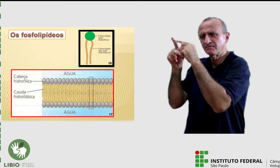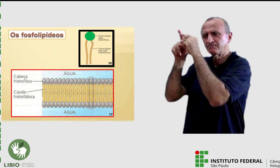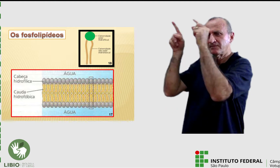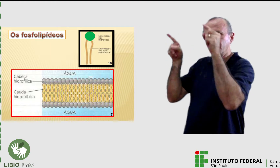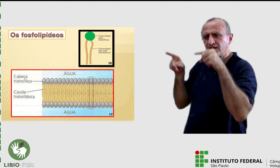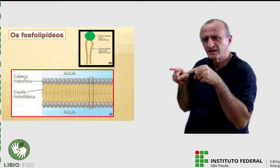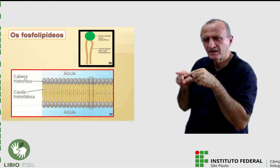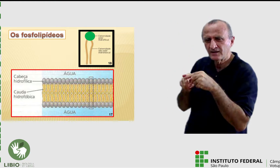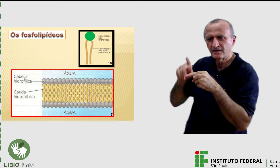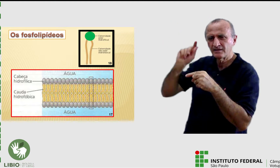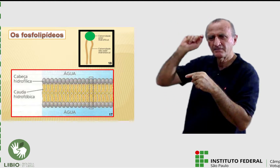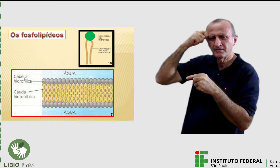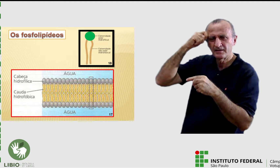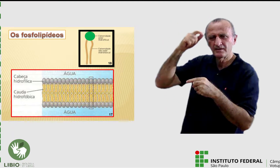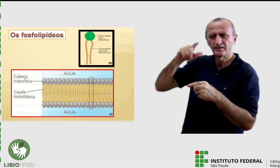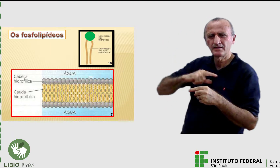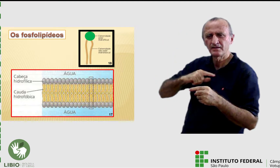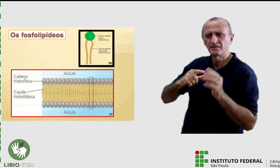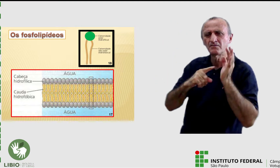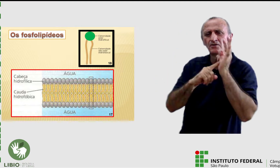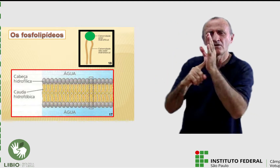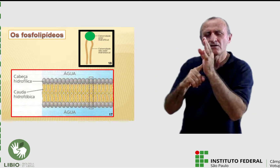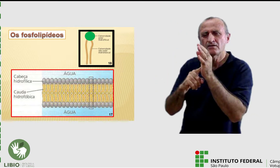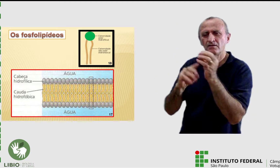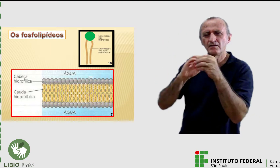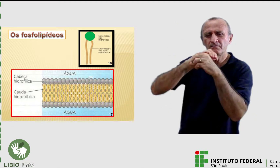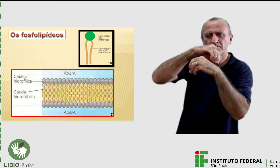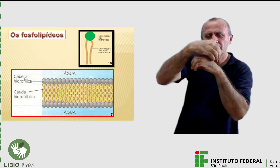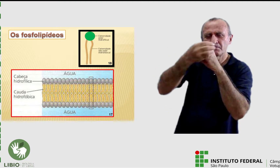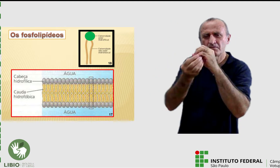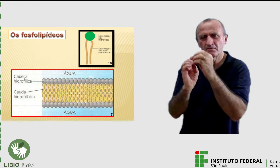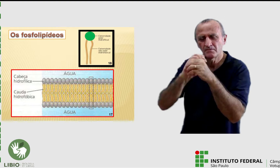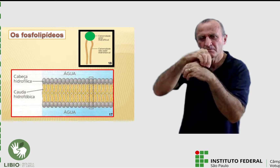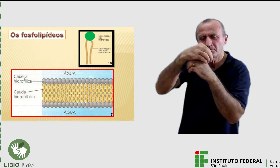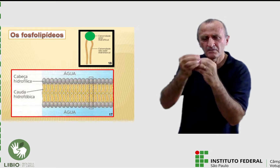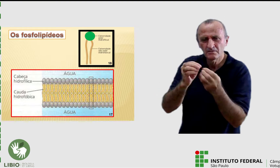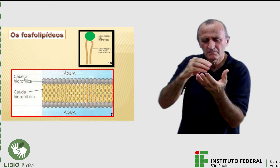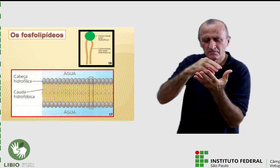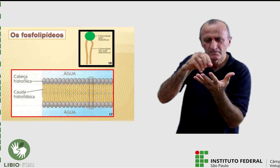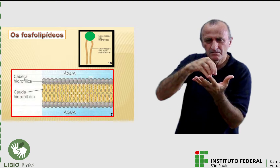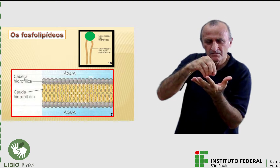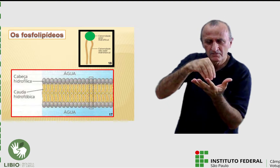Observe o retângulo preto. Nele está representado uma molécula de